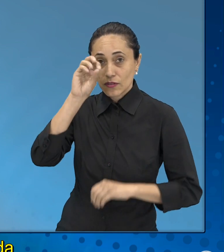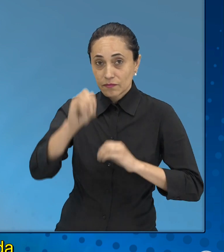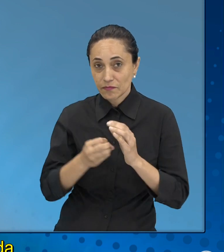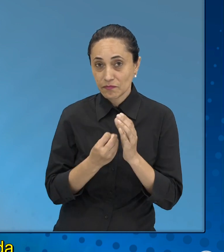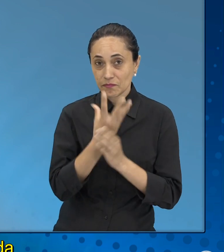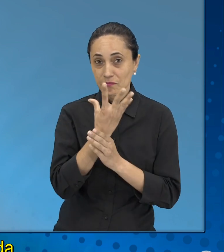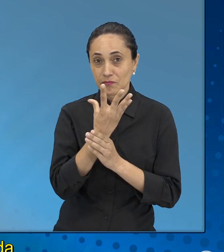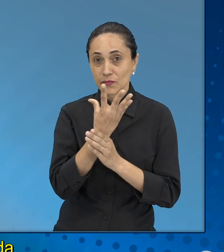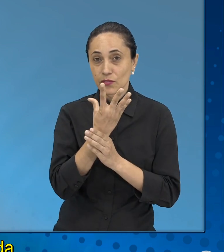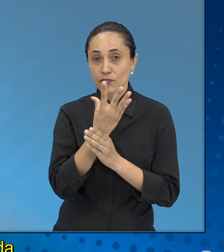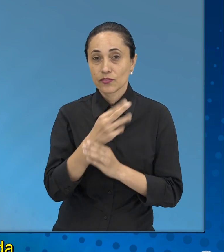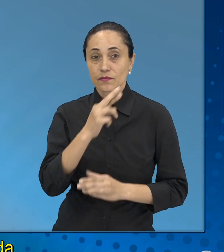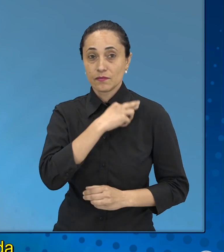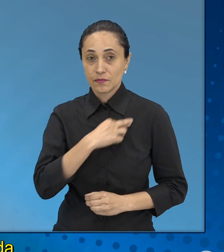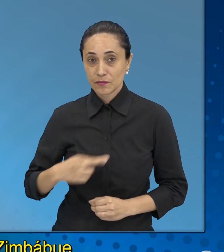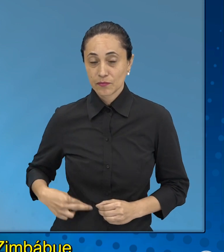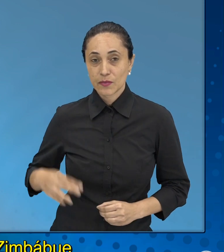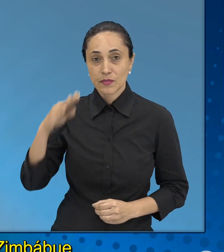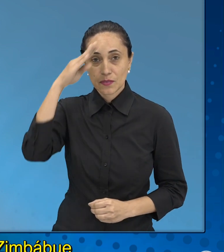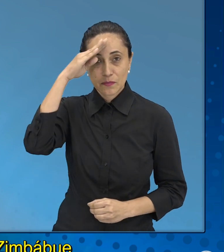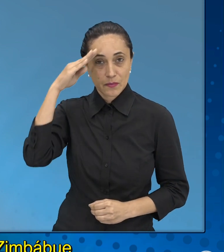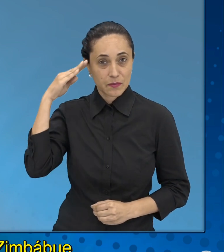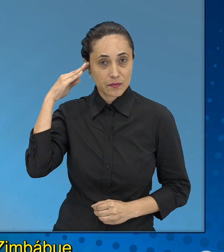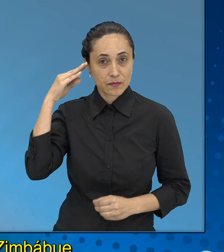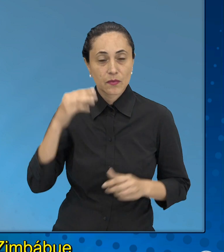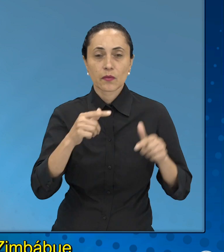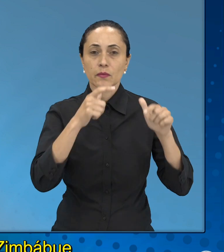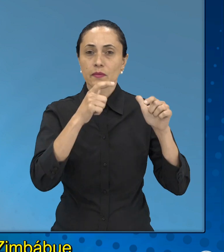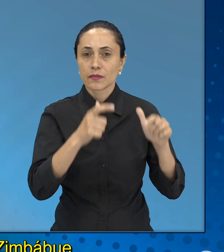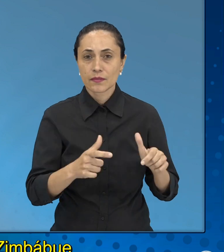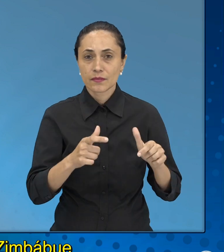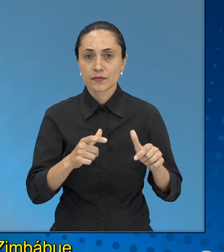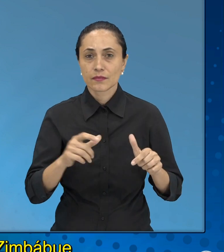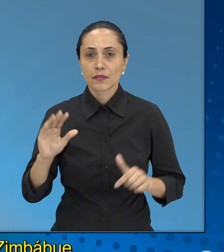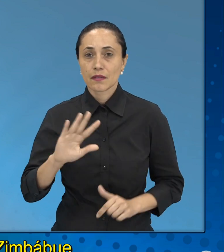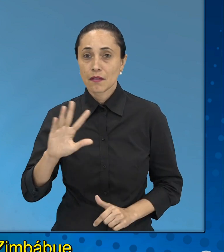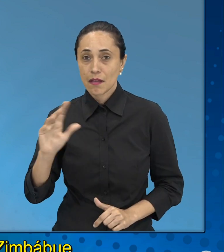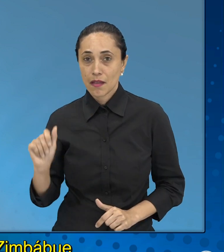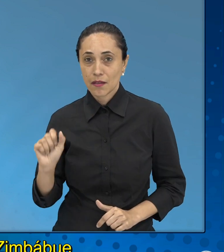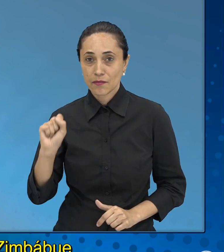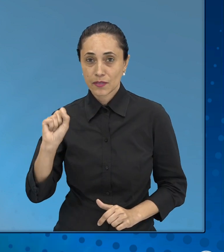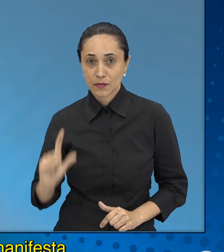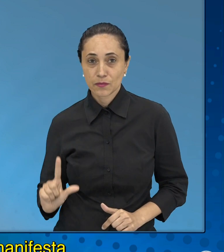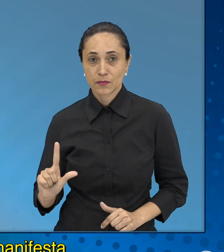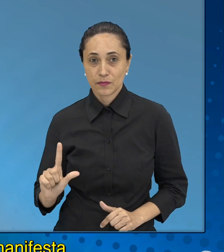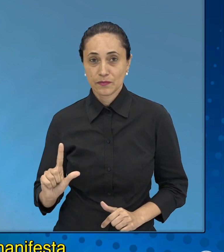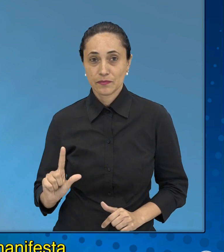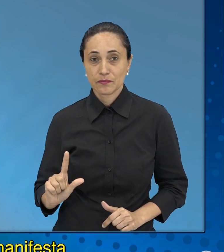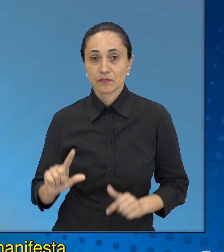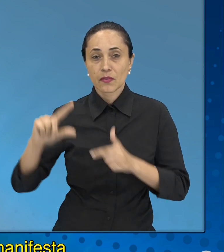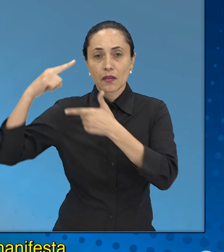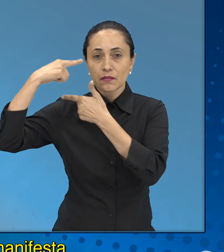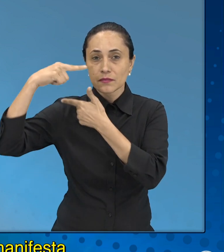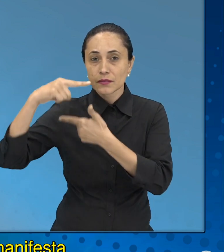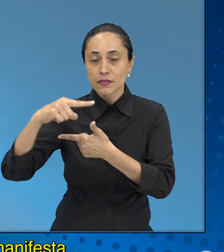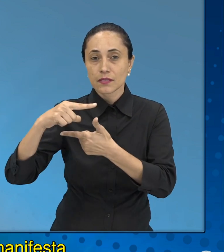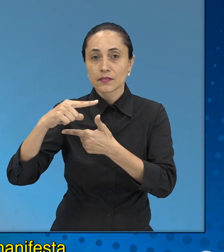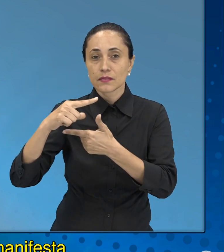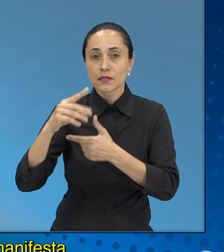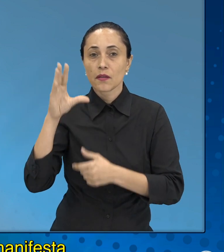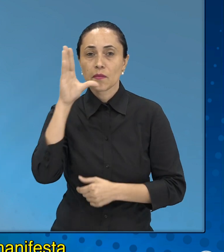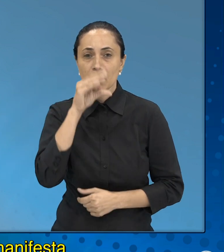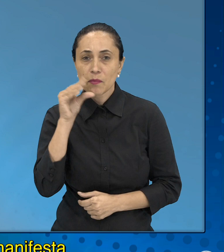Nesta caminhada, a história originária da atual República do Zimbábue está localizada ao sul da África,